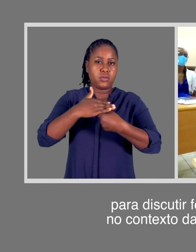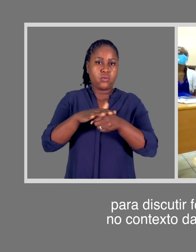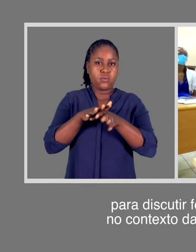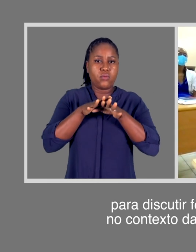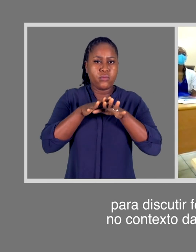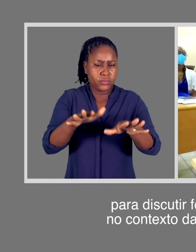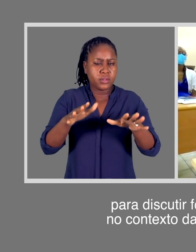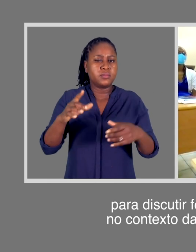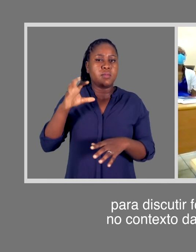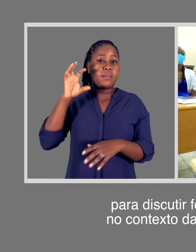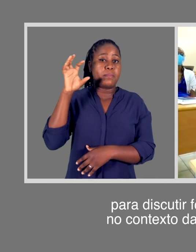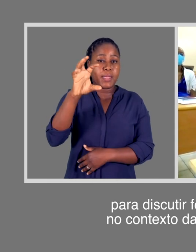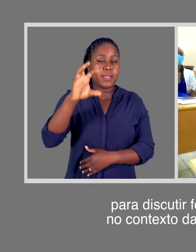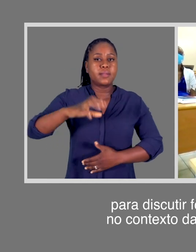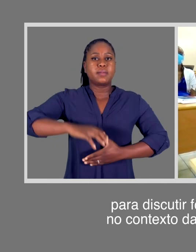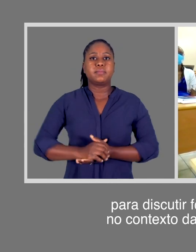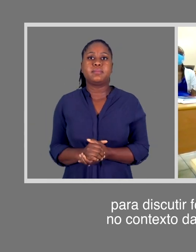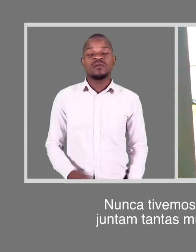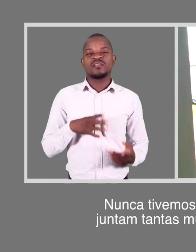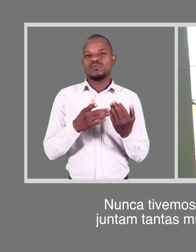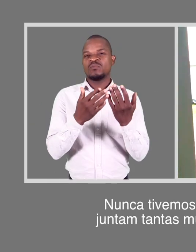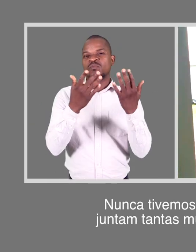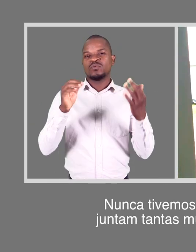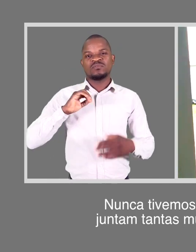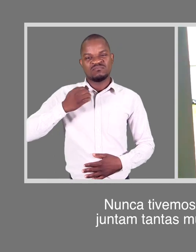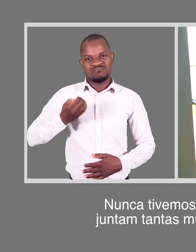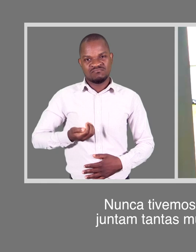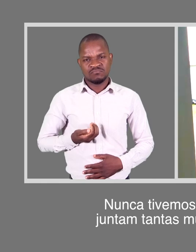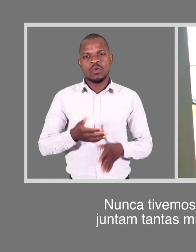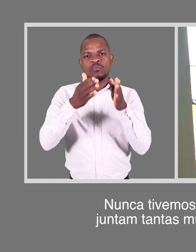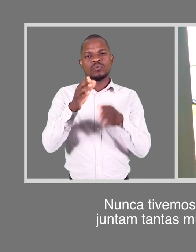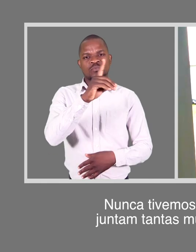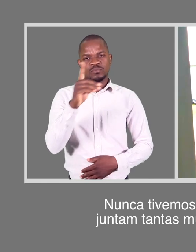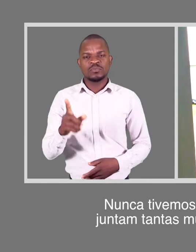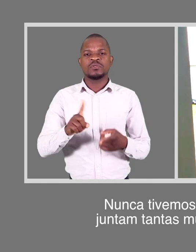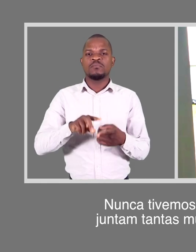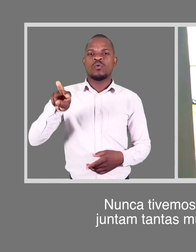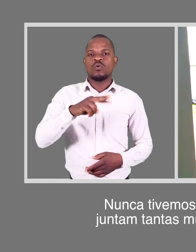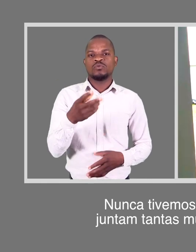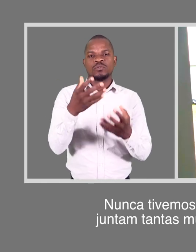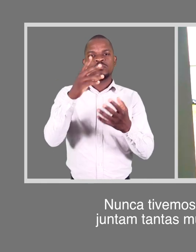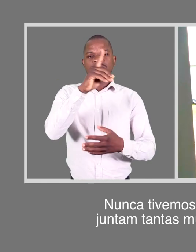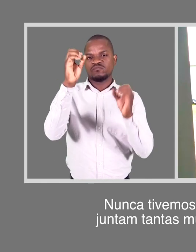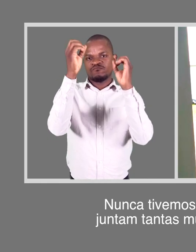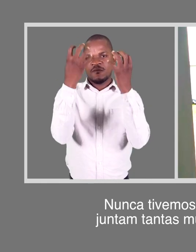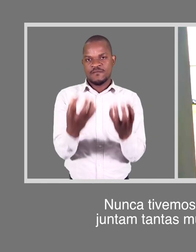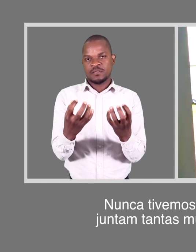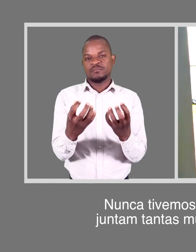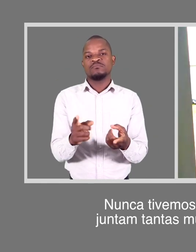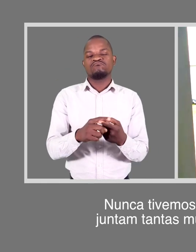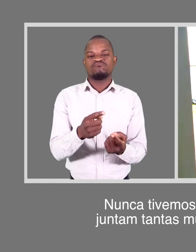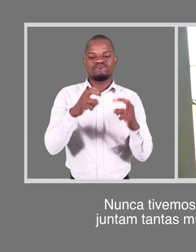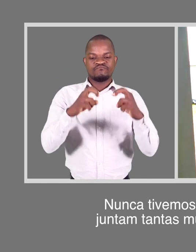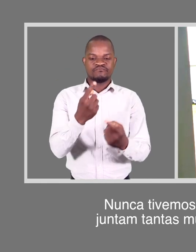no contexto da Covid-19 naquela província. Nunca tivemos um espaço como esse, onde junta tantas mulheres com